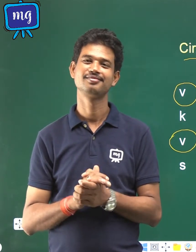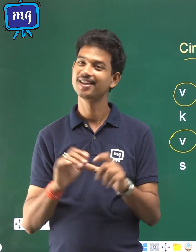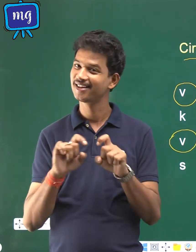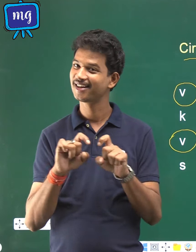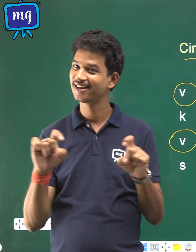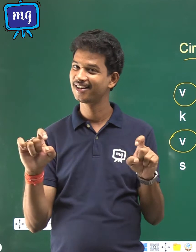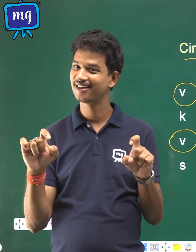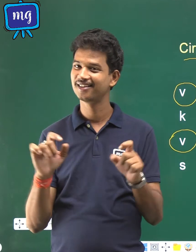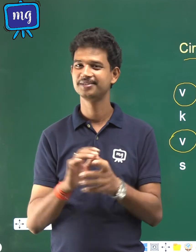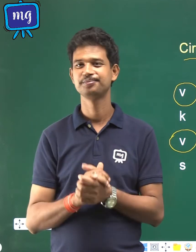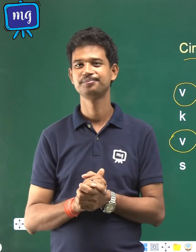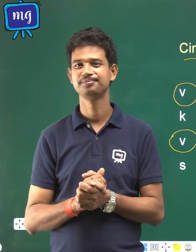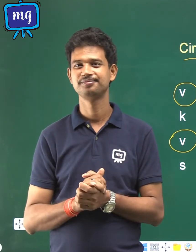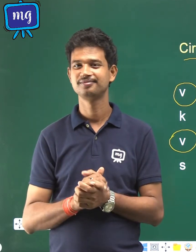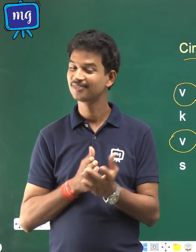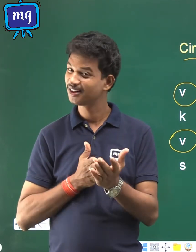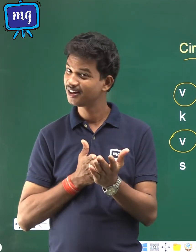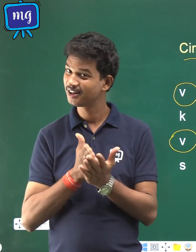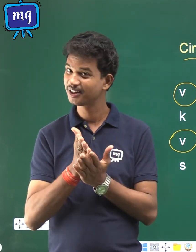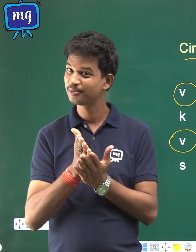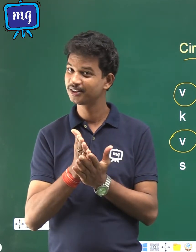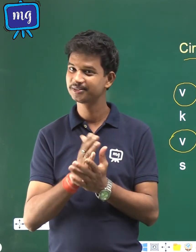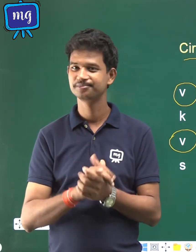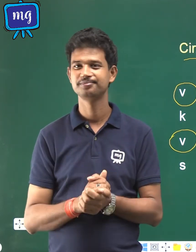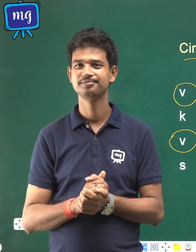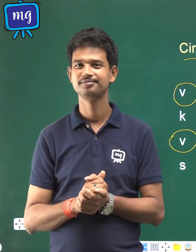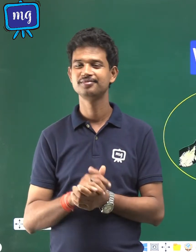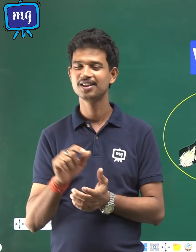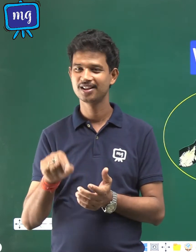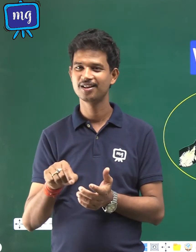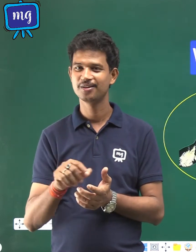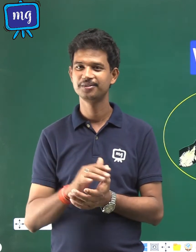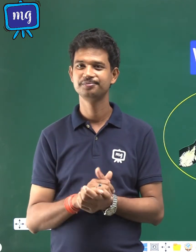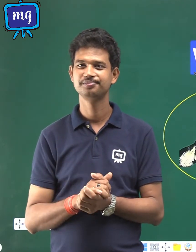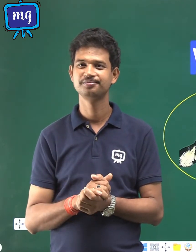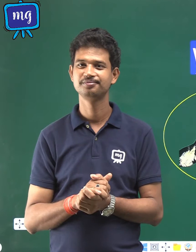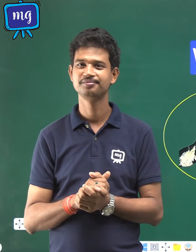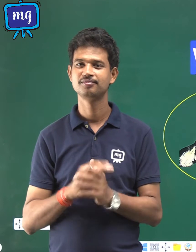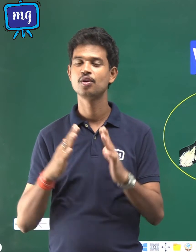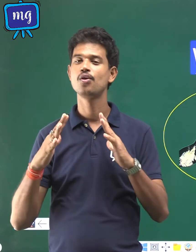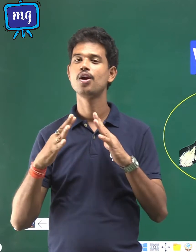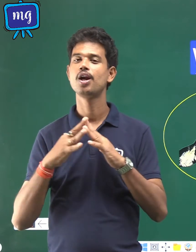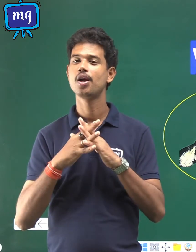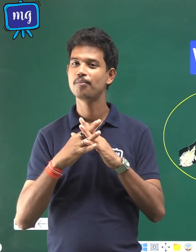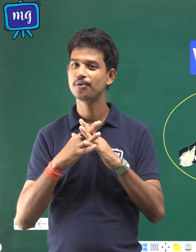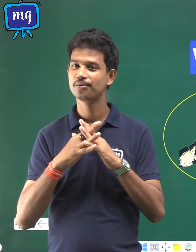क्लियर? आगे चलें। नाउ W,